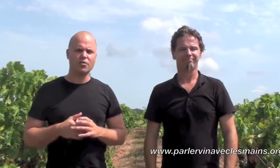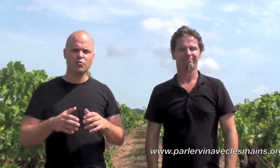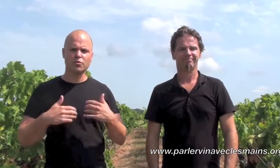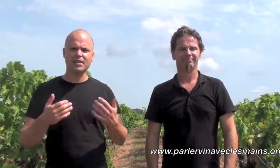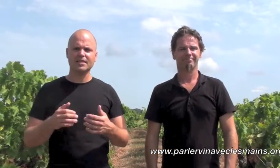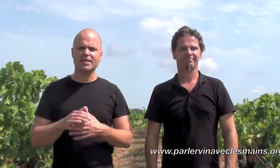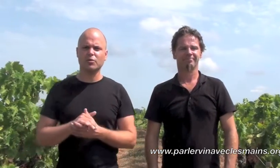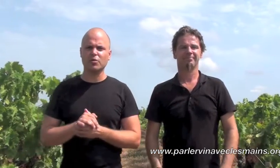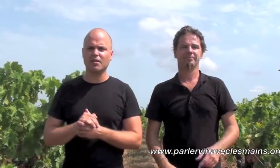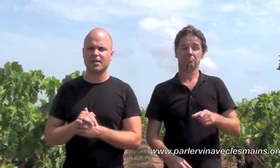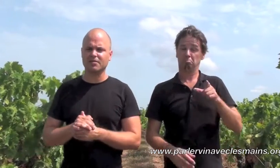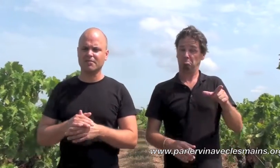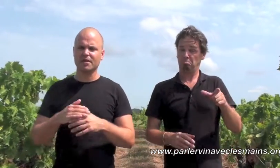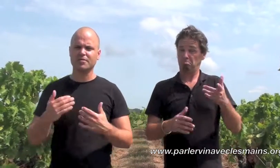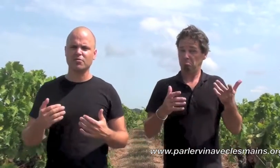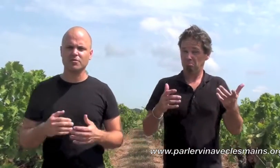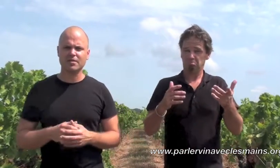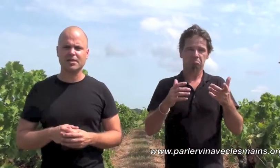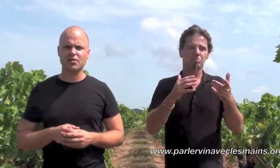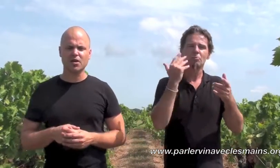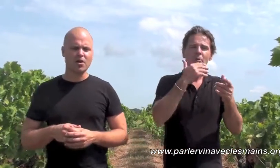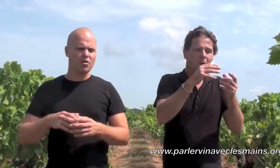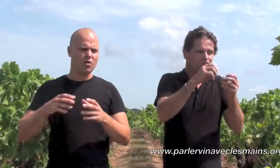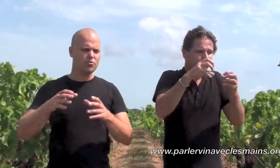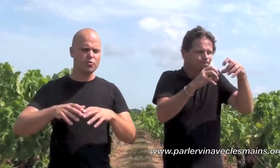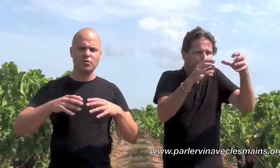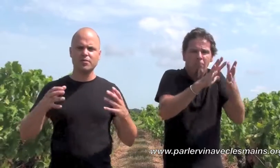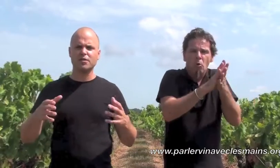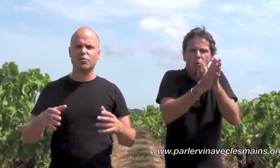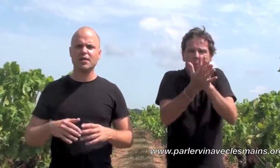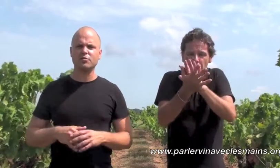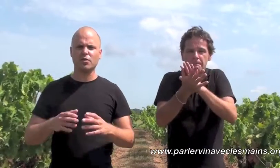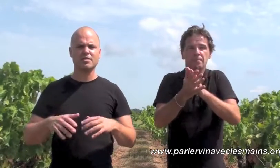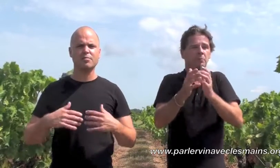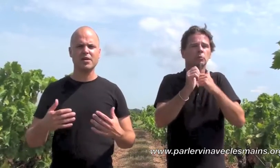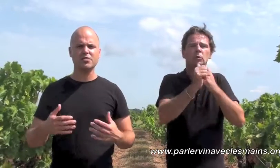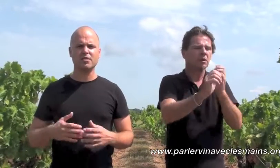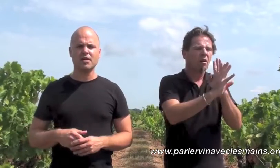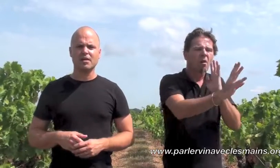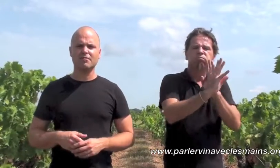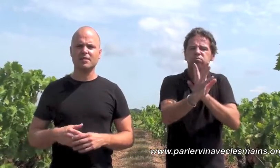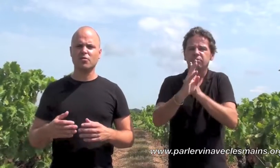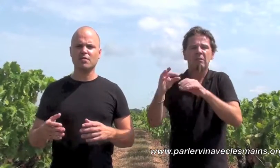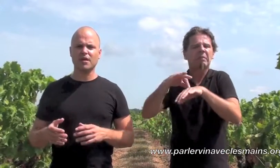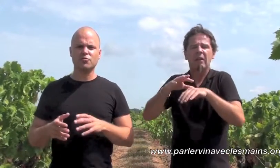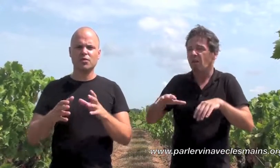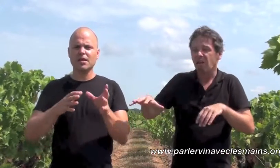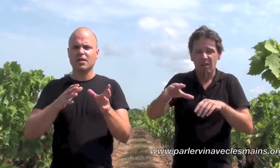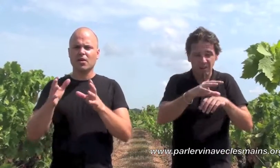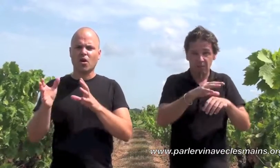Une chose qui est très curieuse avec la véraison, c'est que sur une vigne donnée, sur un cépage, la véraison elle va durer en